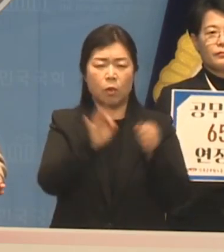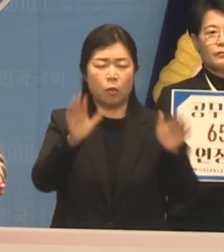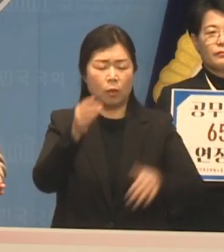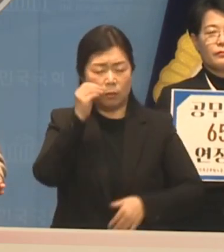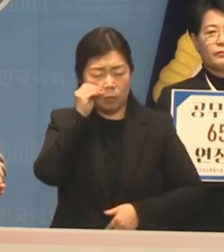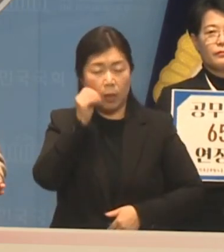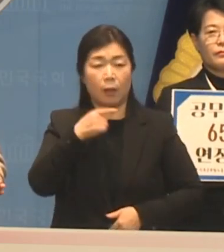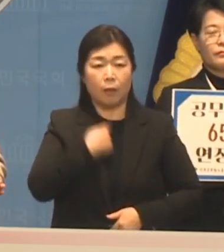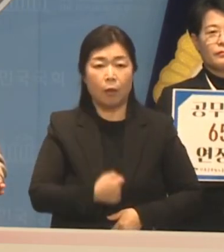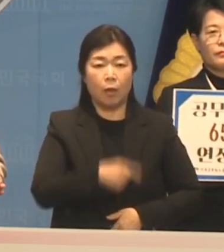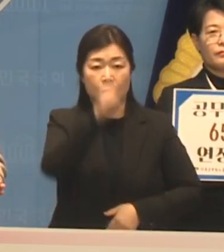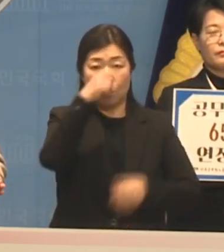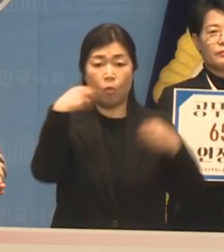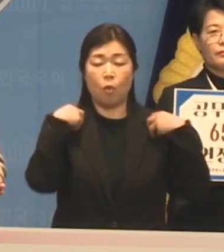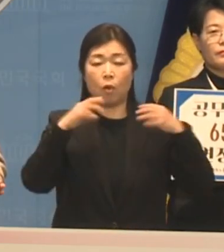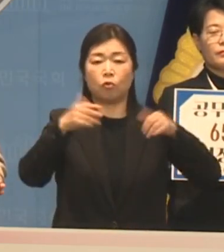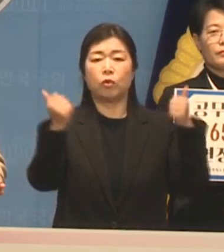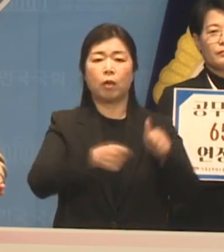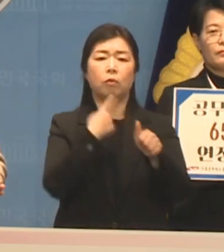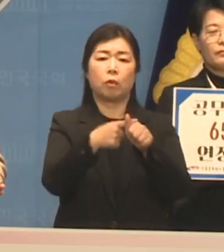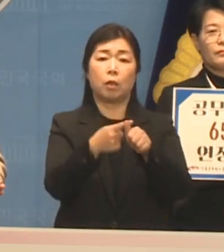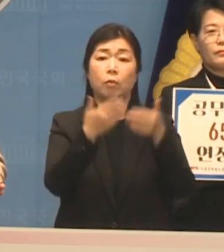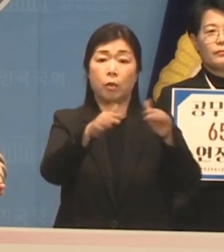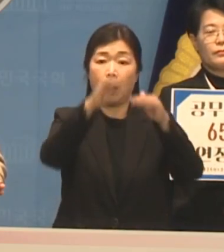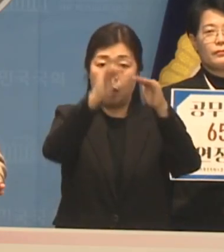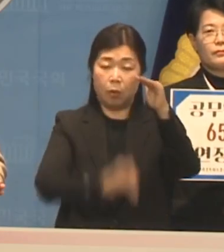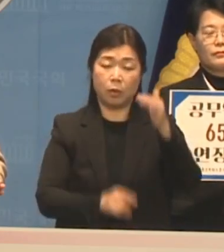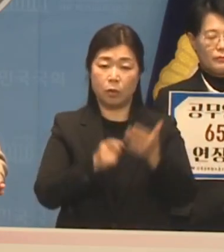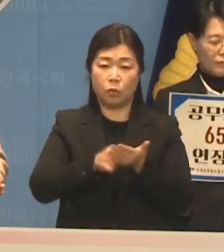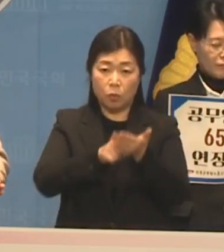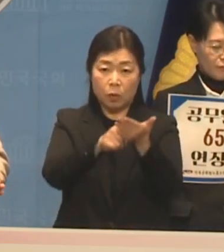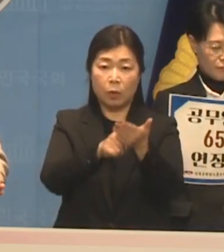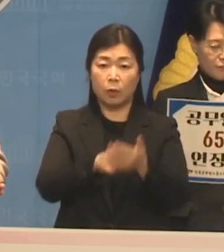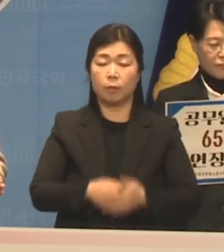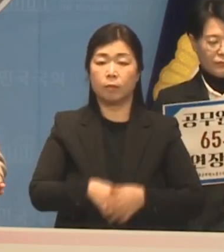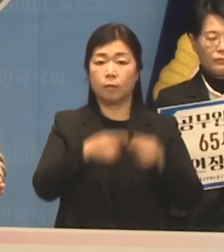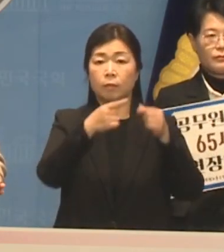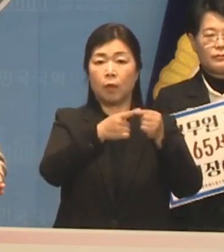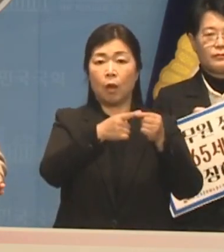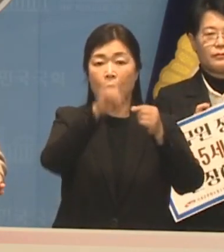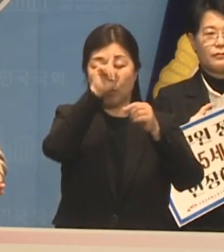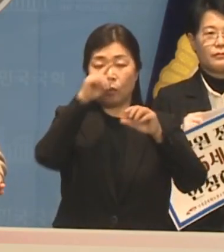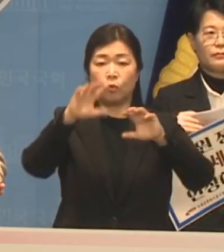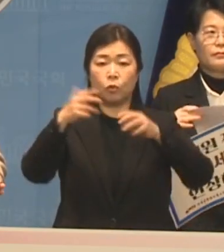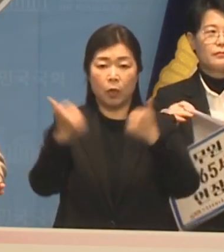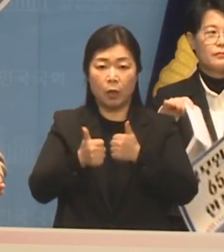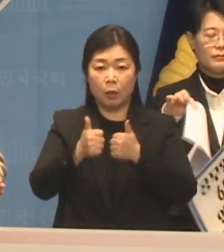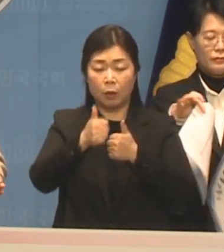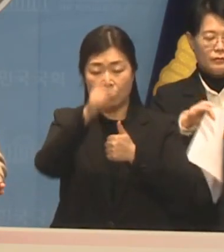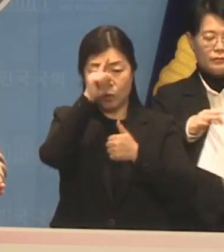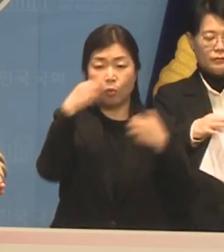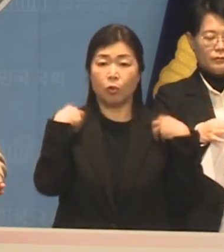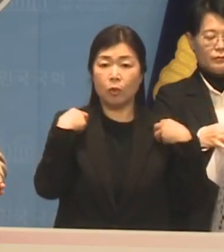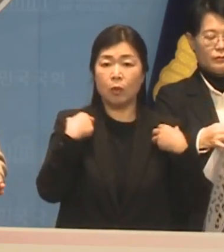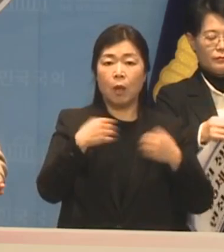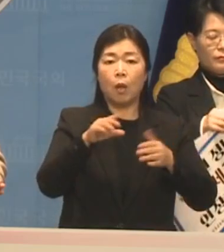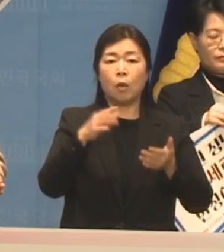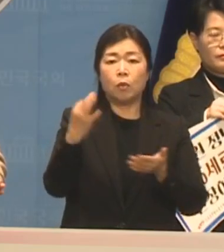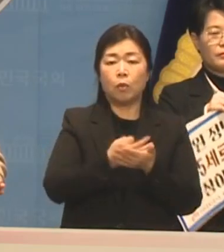국회를 규탄하며 다음과 같이 요구한다. 하나, 국회와 정부는 소득 공백 해소를